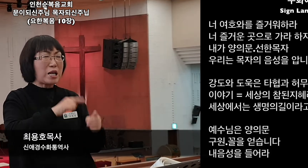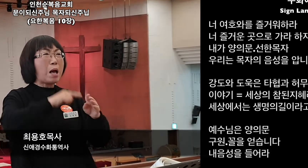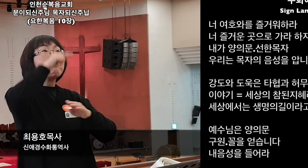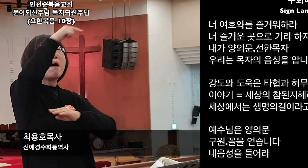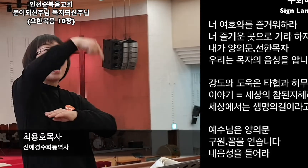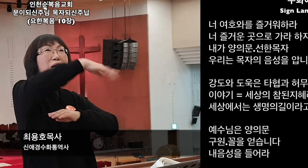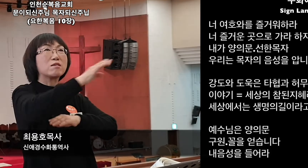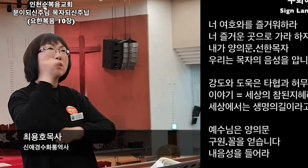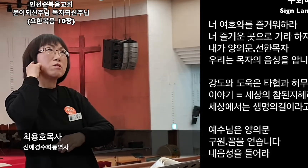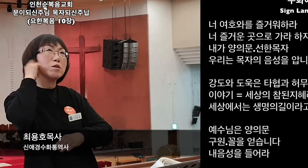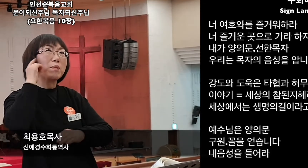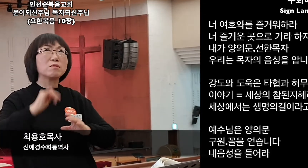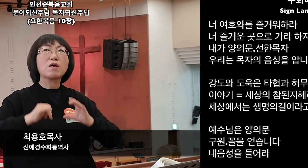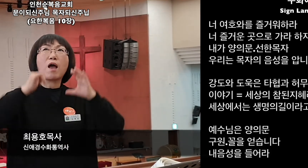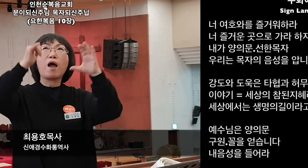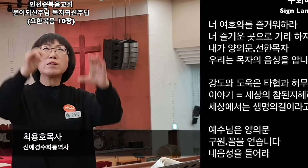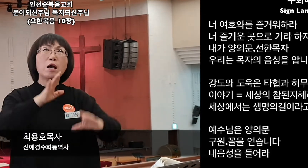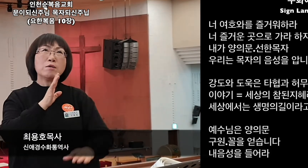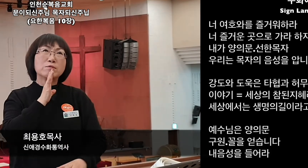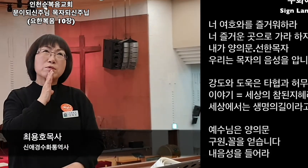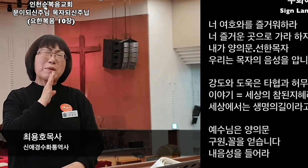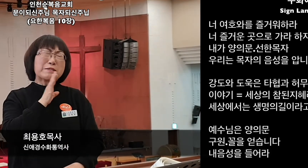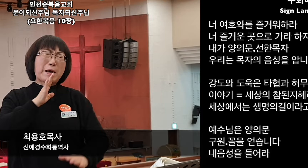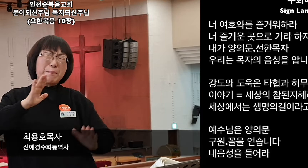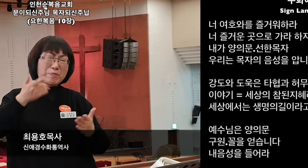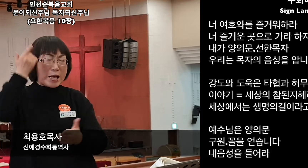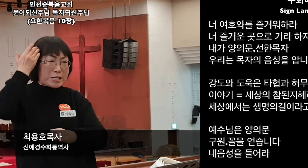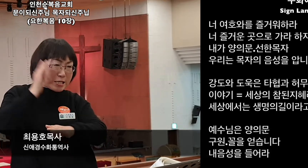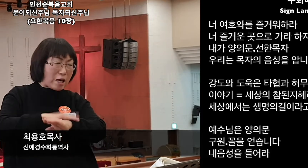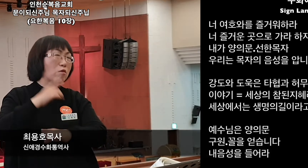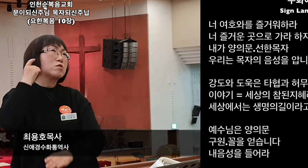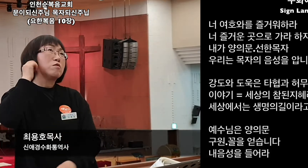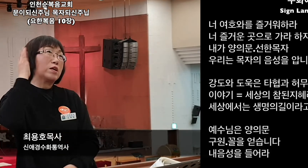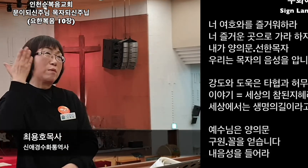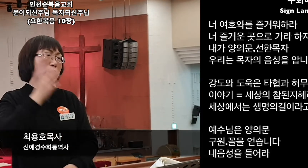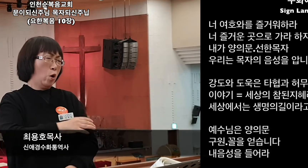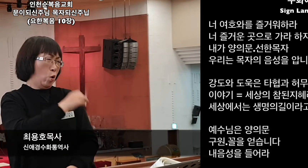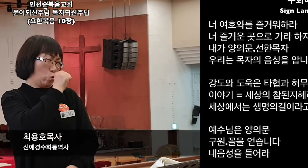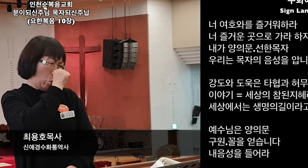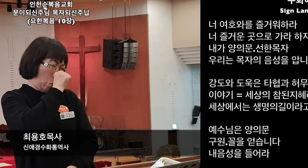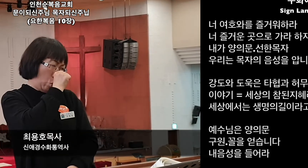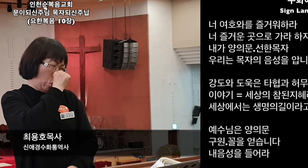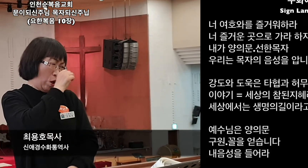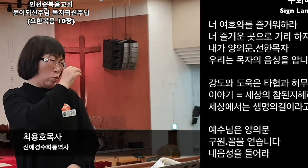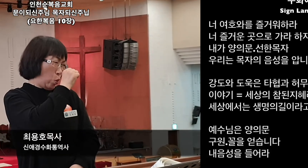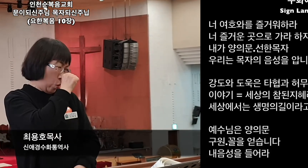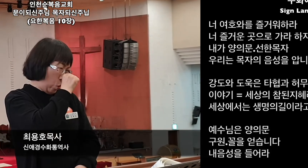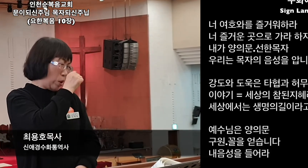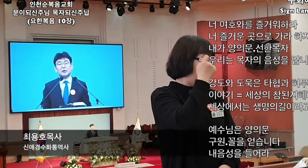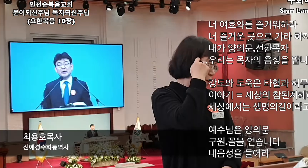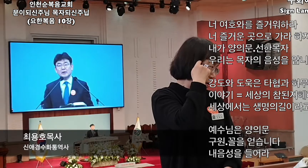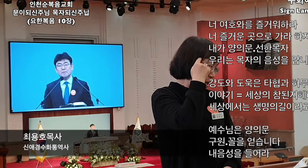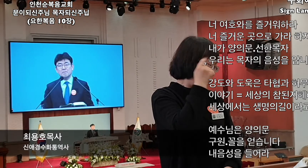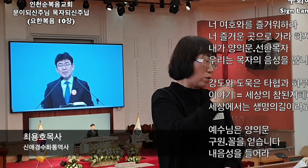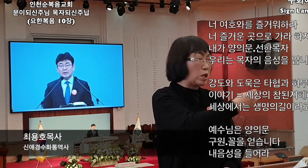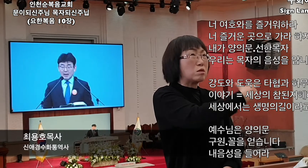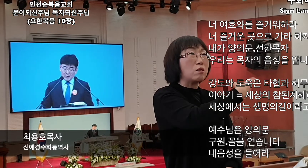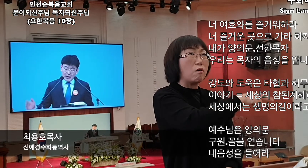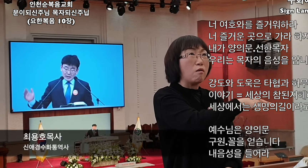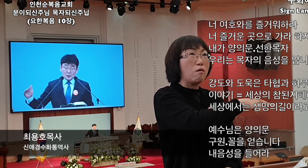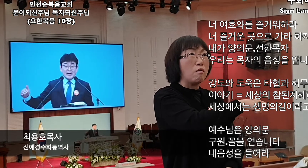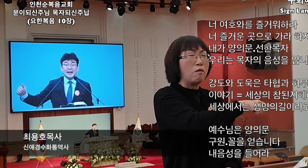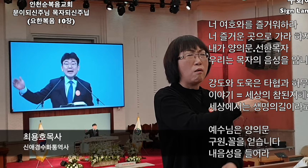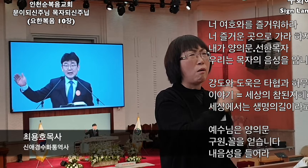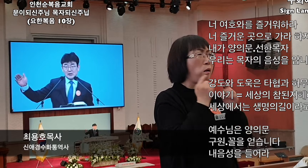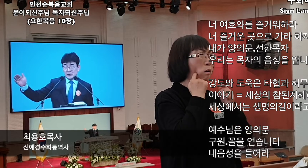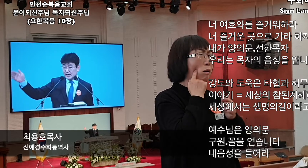바깥에 나가서 들릴 때는 세상에 정말로 참된 지혜로 들리는 거예요. 좋은 게 좋은 거지. 융통성 있게 해야지. 라고 얘기해요. 남들